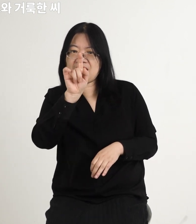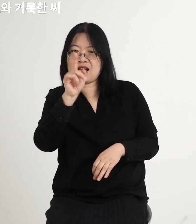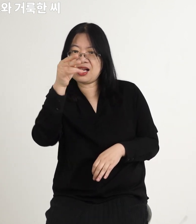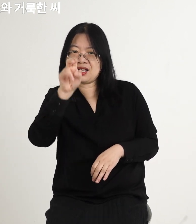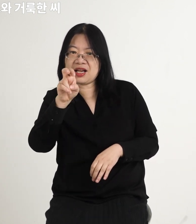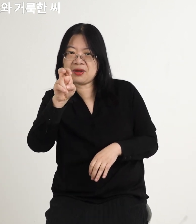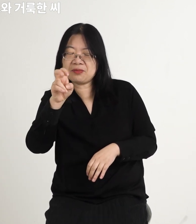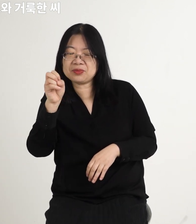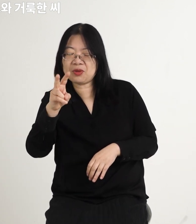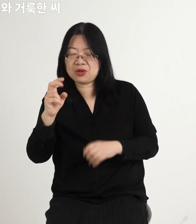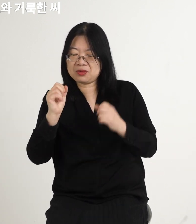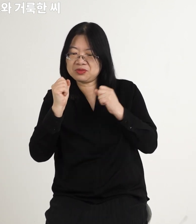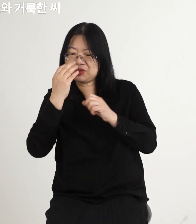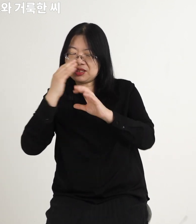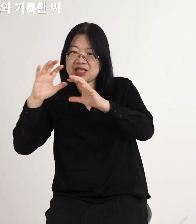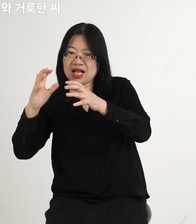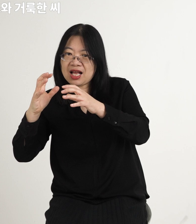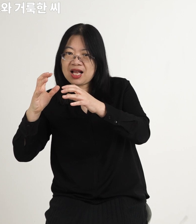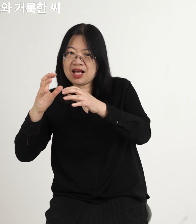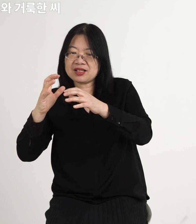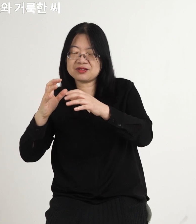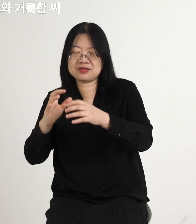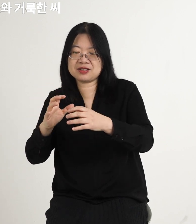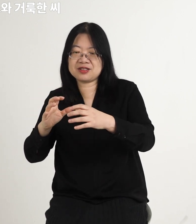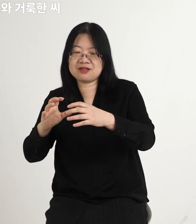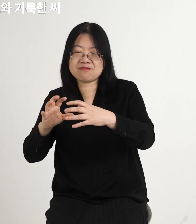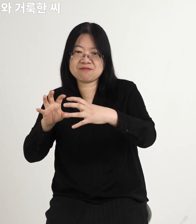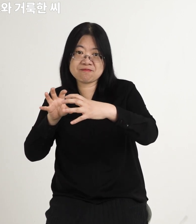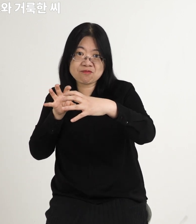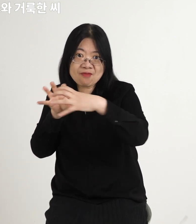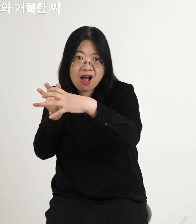아람하고 북이스라엘하고 연합군을 맺어서 이제